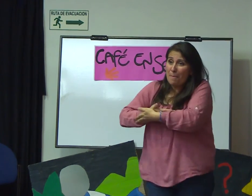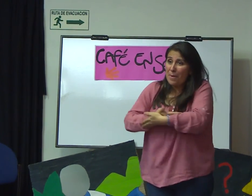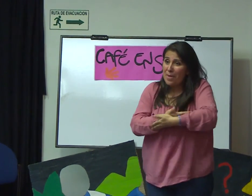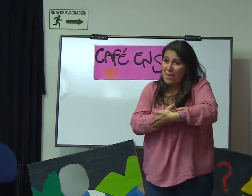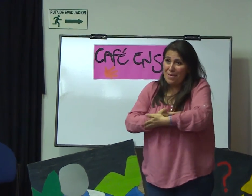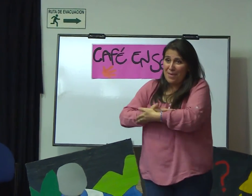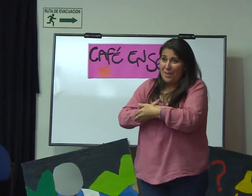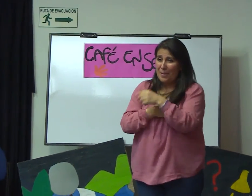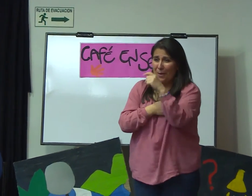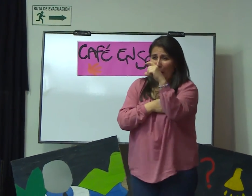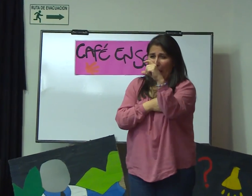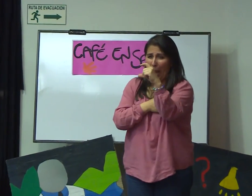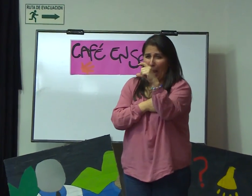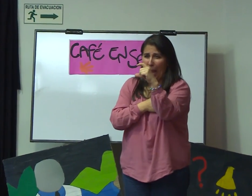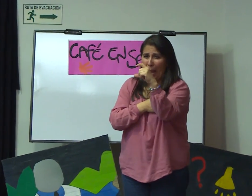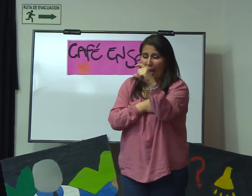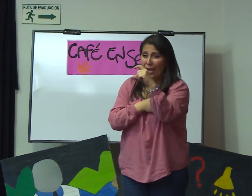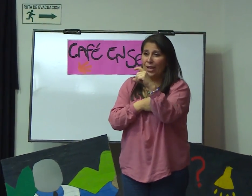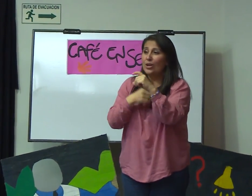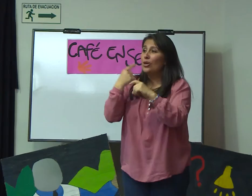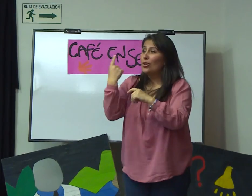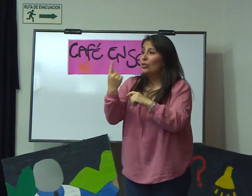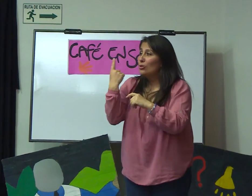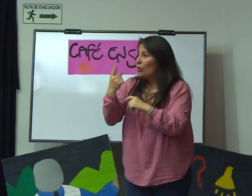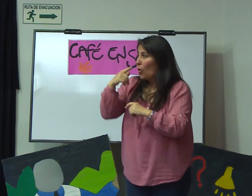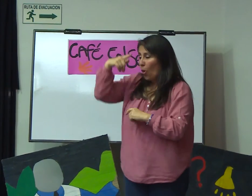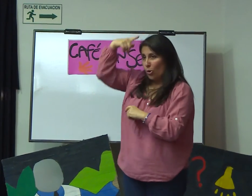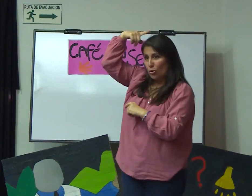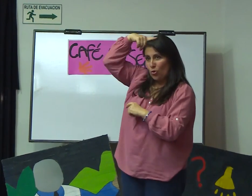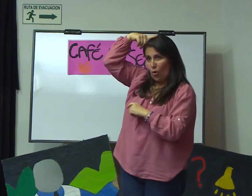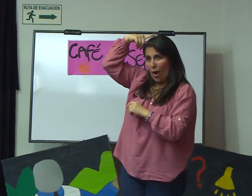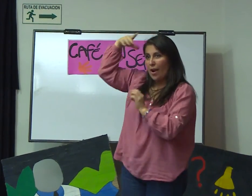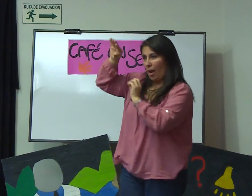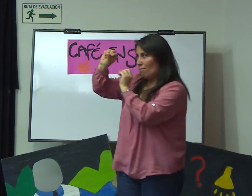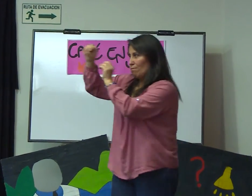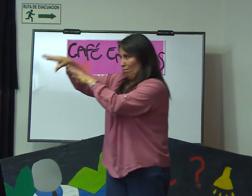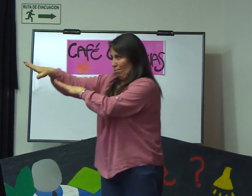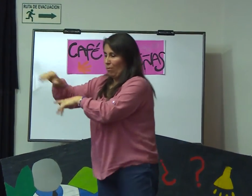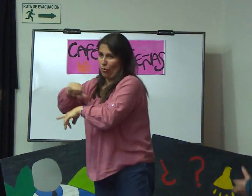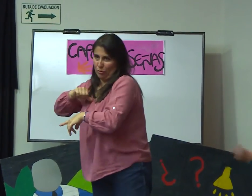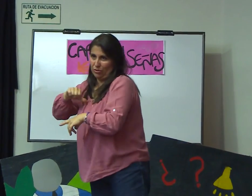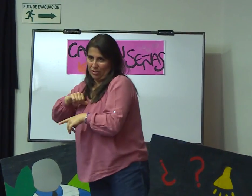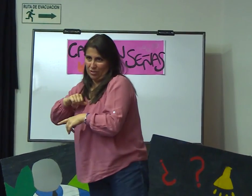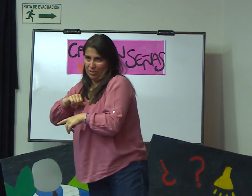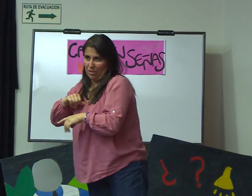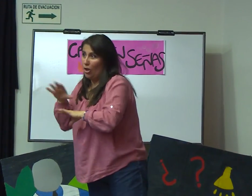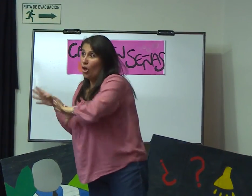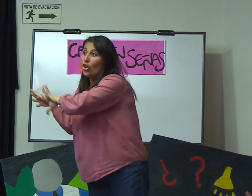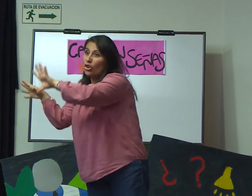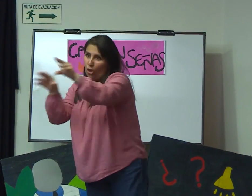Y solamente lo va a tener Joana, evidentemente, porque todo lo podemos ver, pero pues